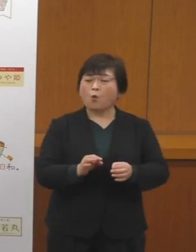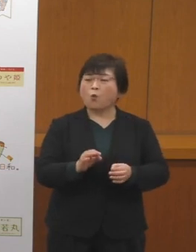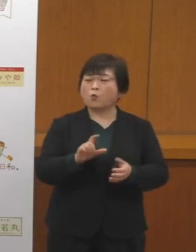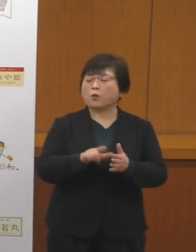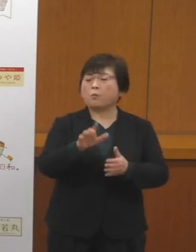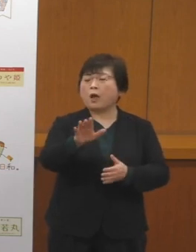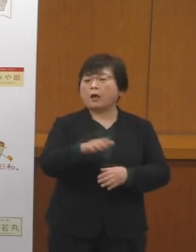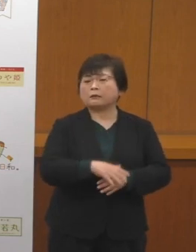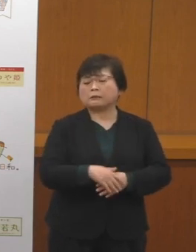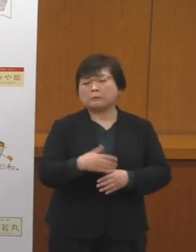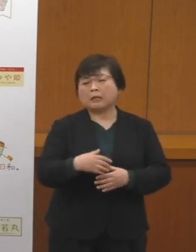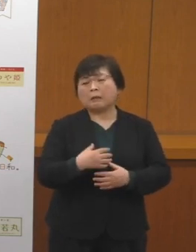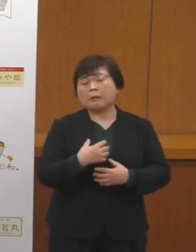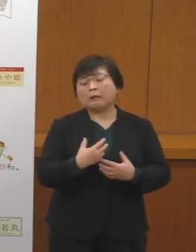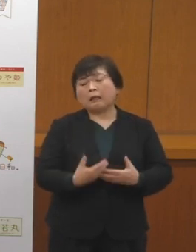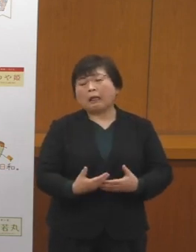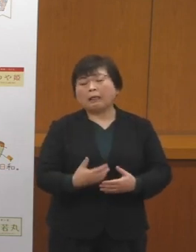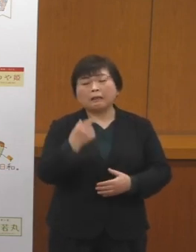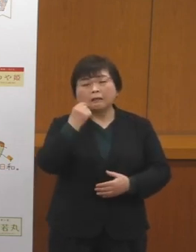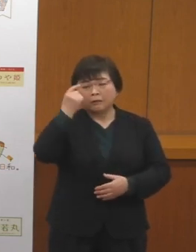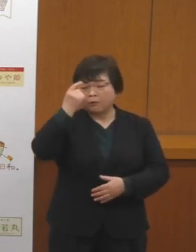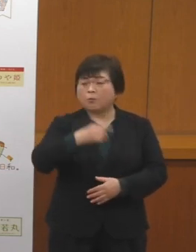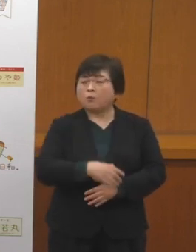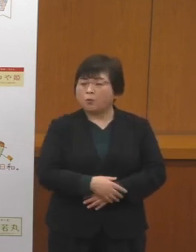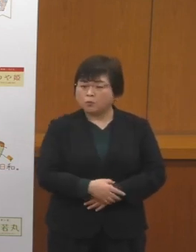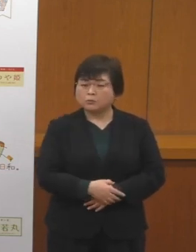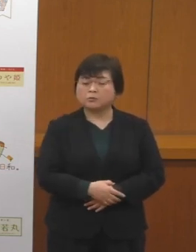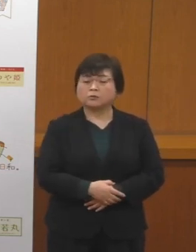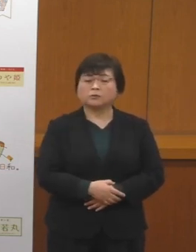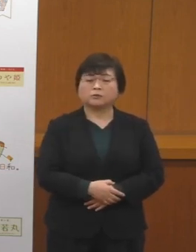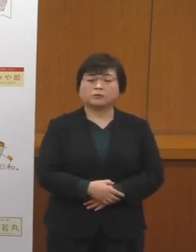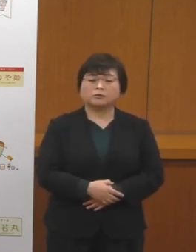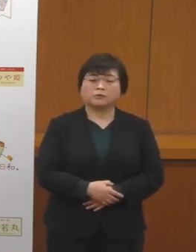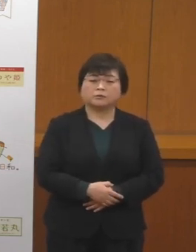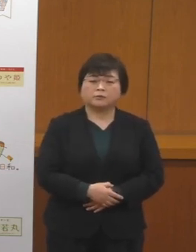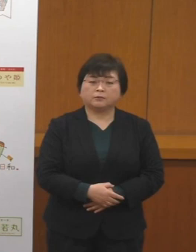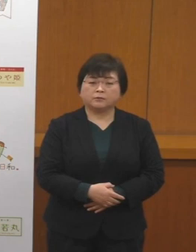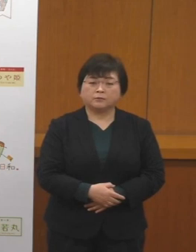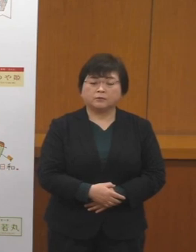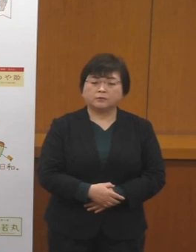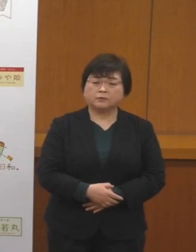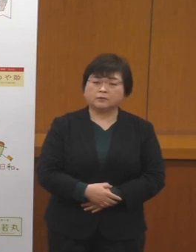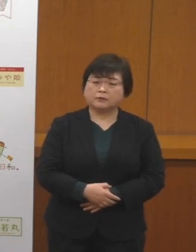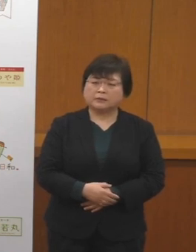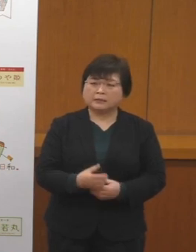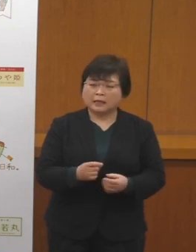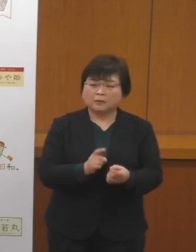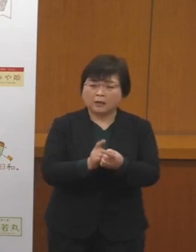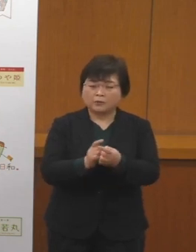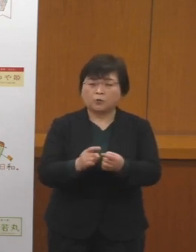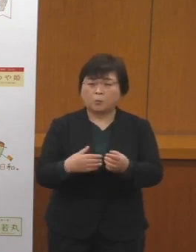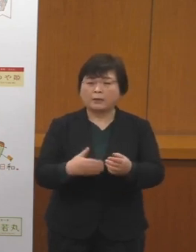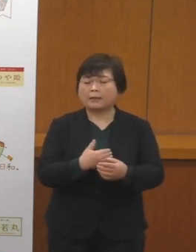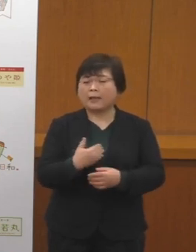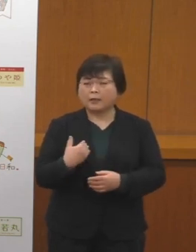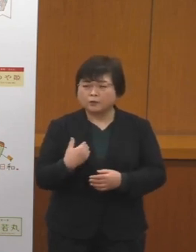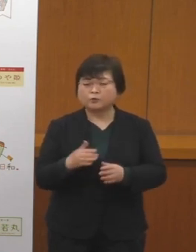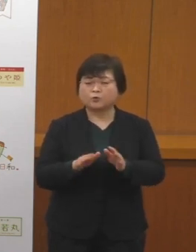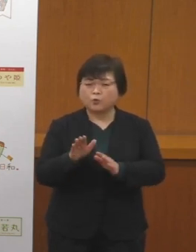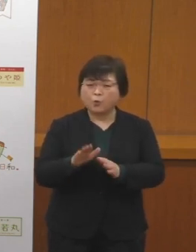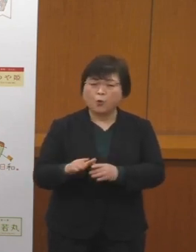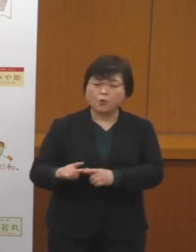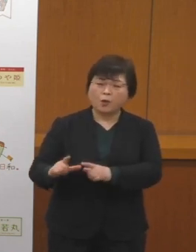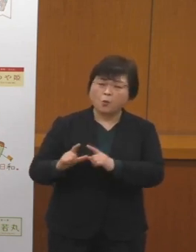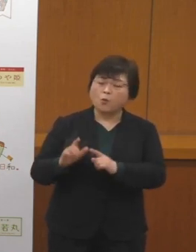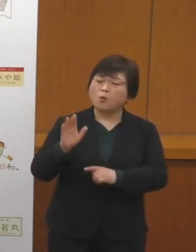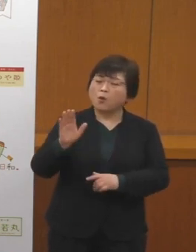まだまだあの油断はできないと思っていますがでもまだあのしっかりと対処できるというようなことも聞い